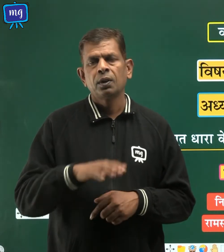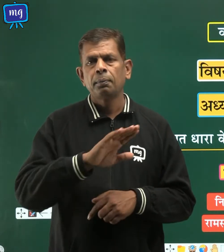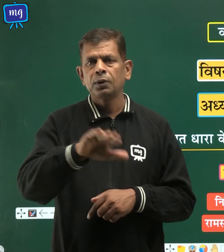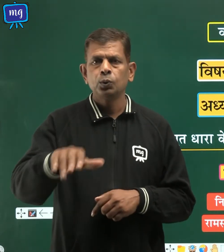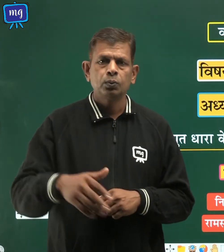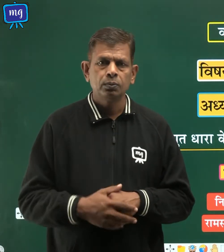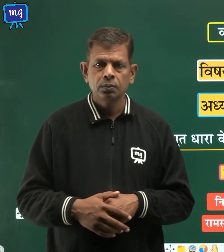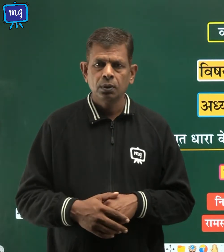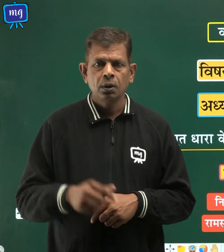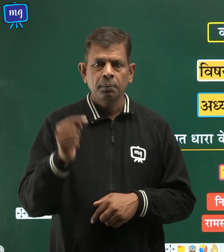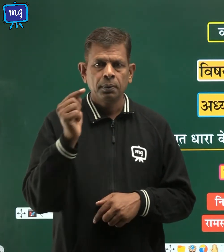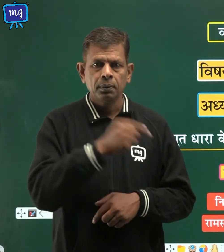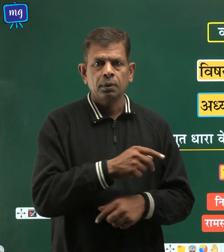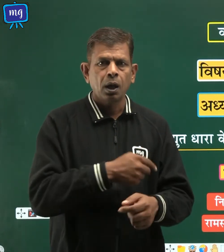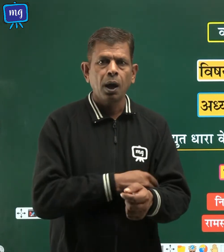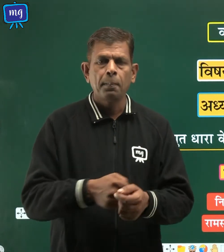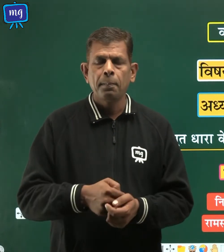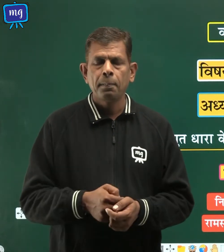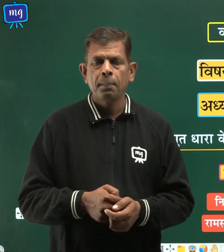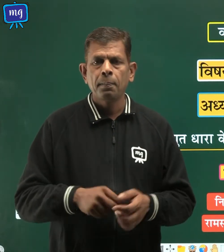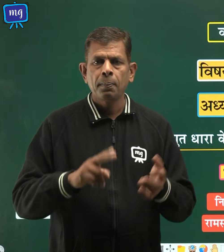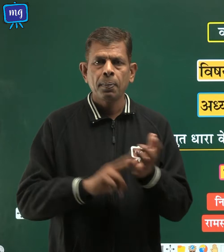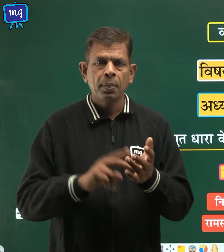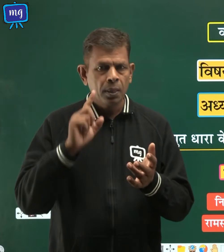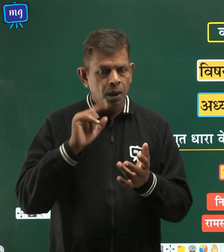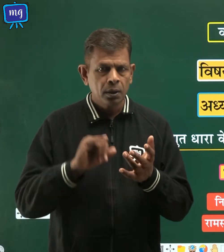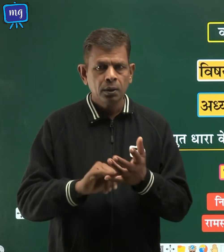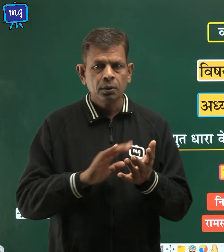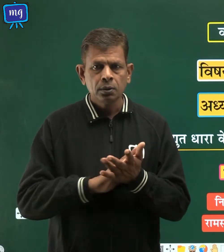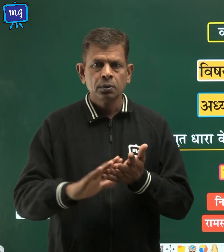बच्चों, मेरा नाम निशी अरोड़ा है